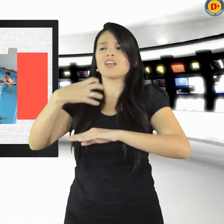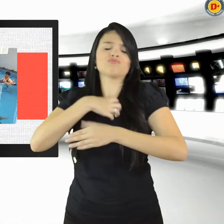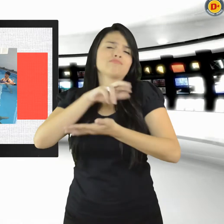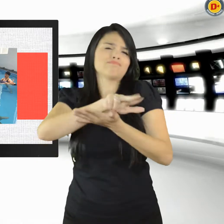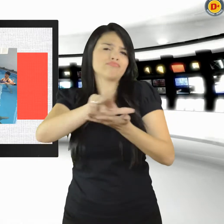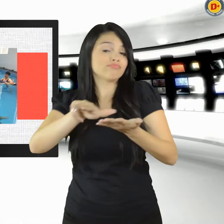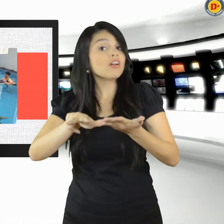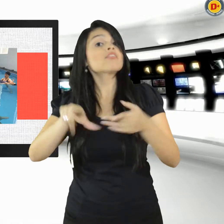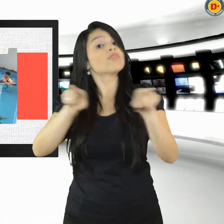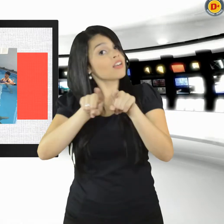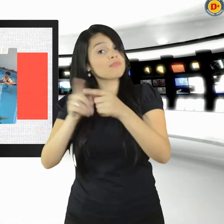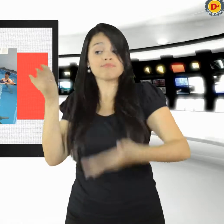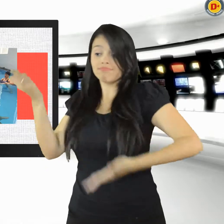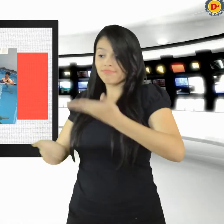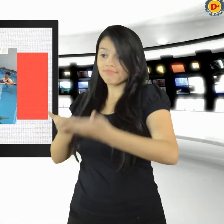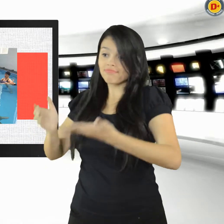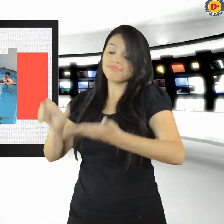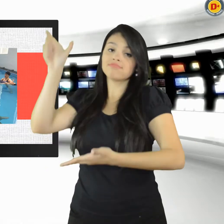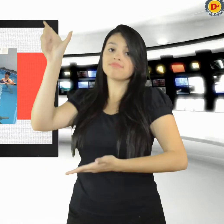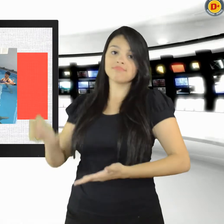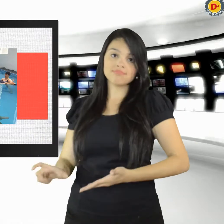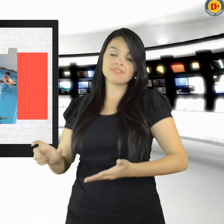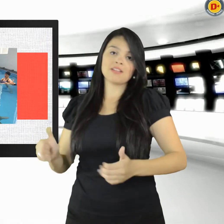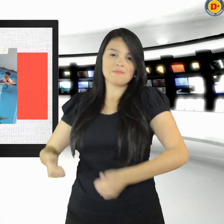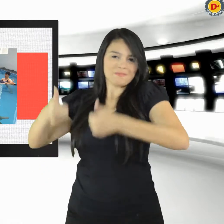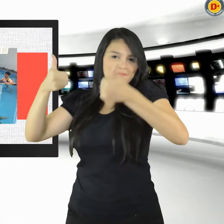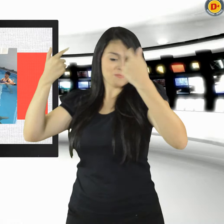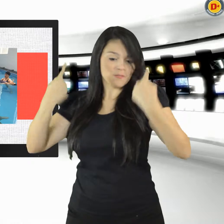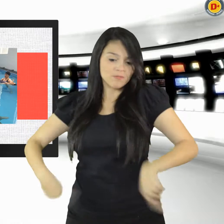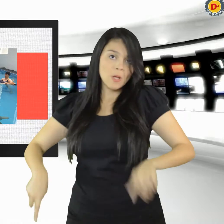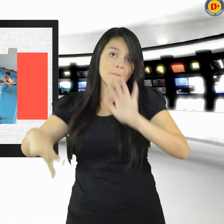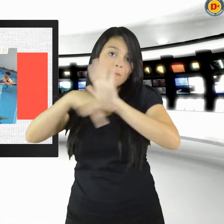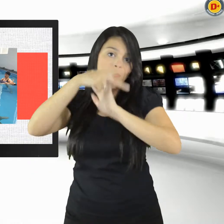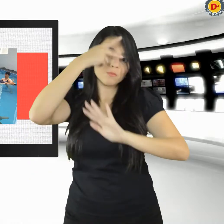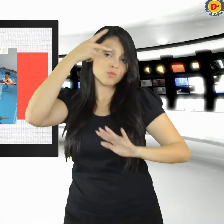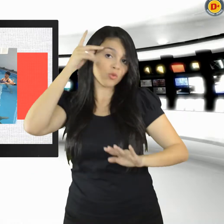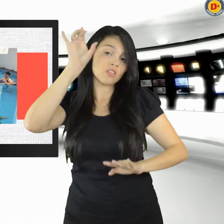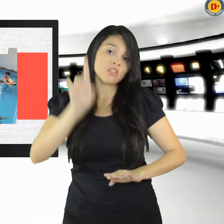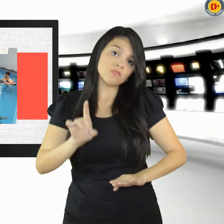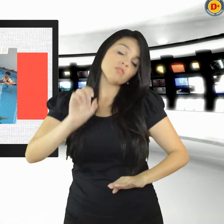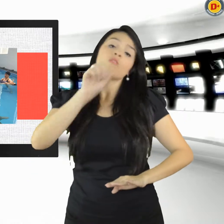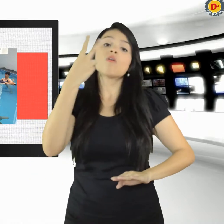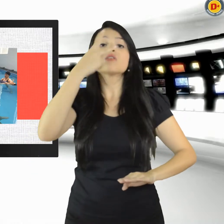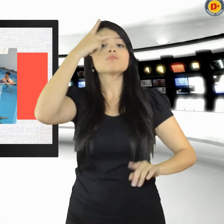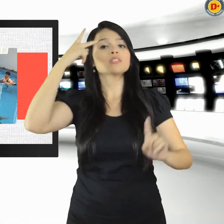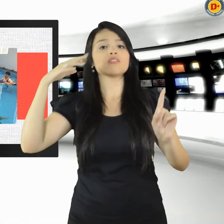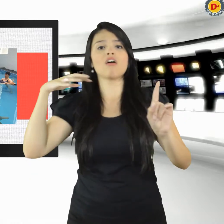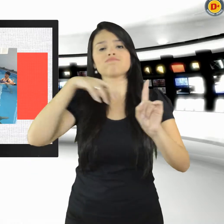processos de reabilitação física por pessoas com deficiência ou com coordenação motora reduzida devido a algum